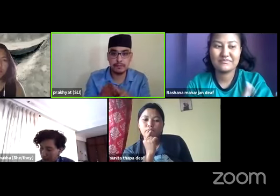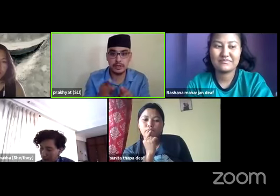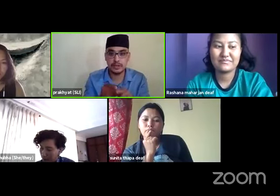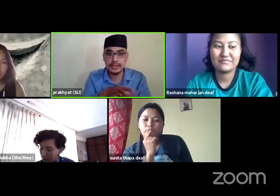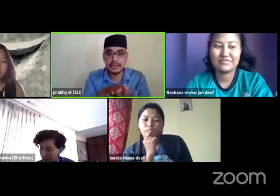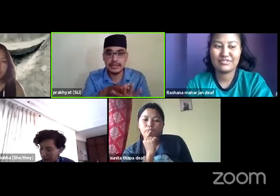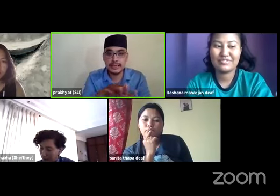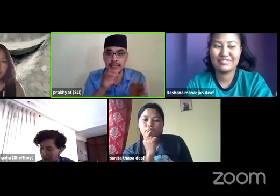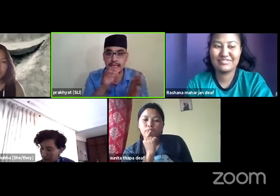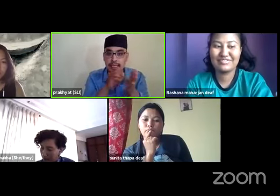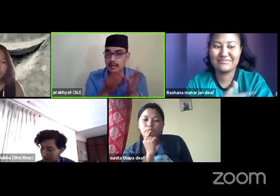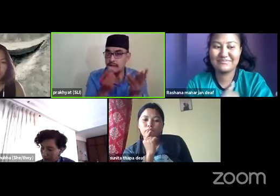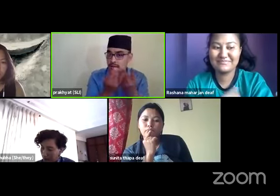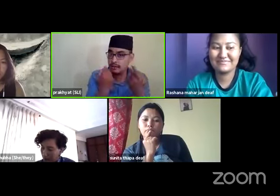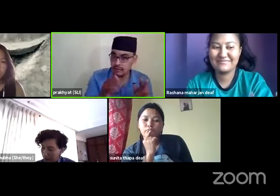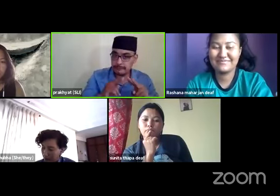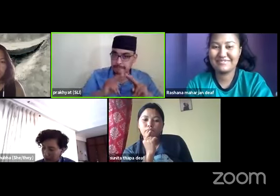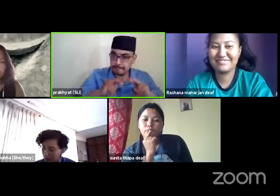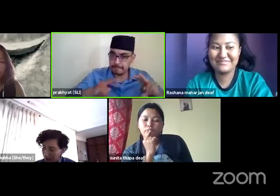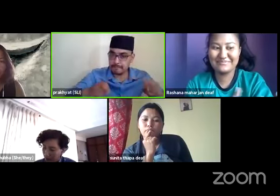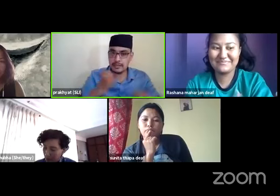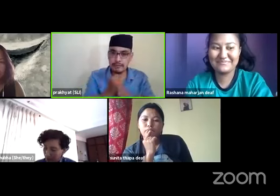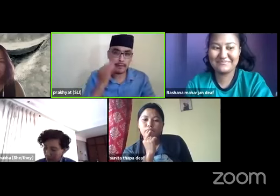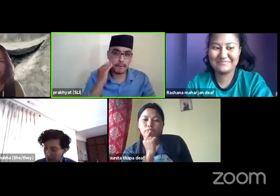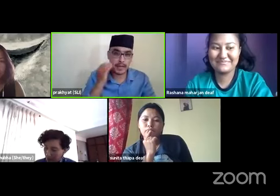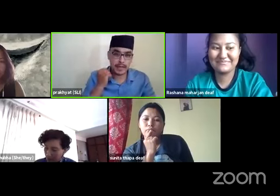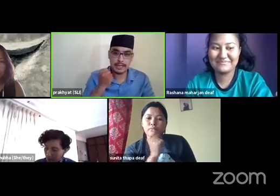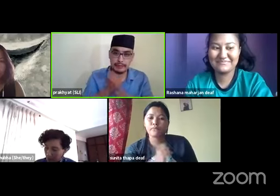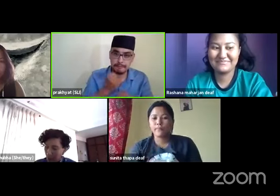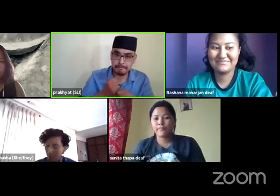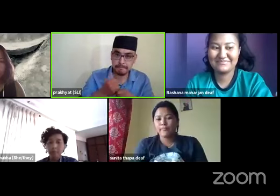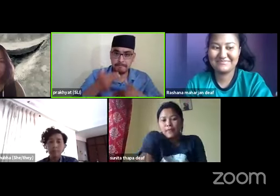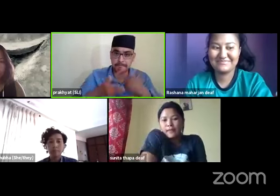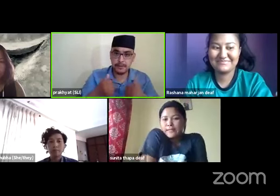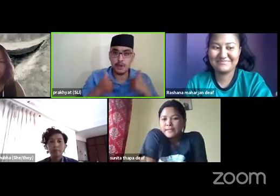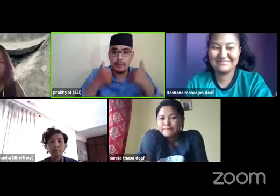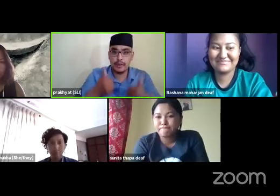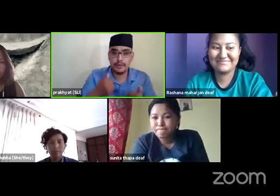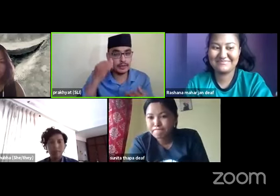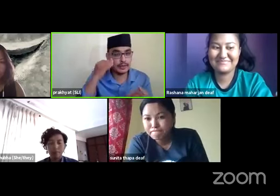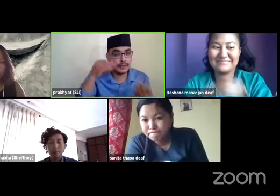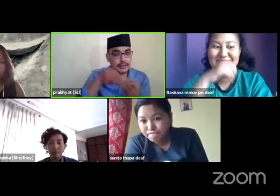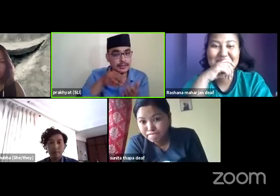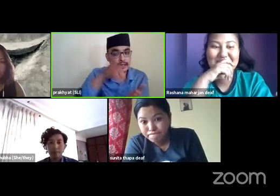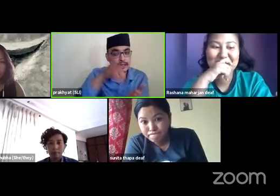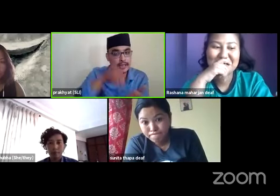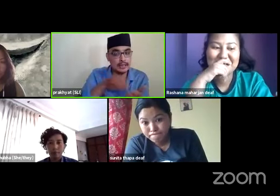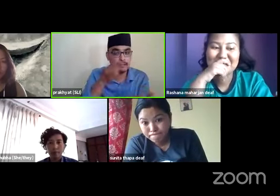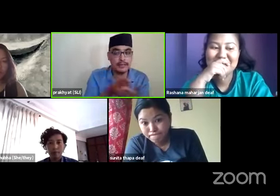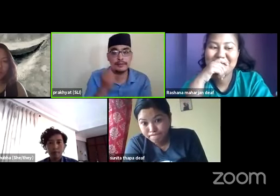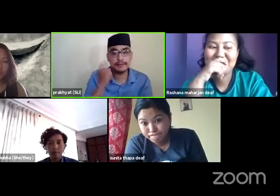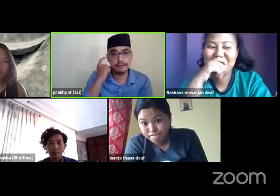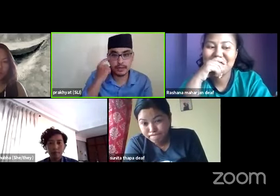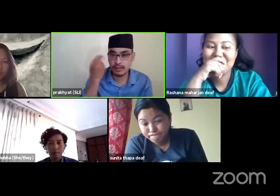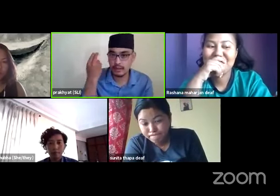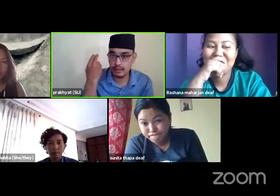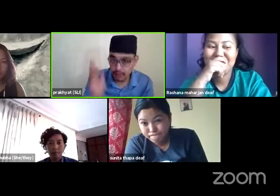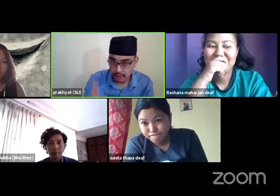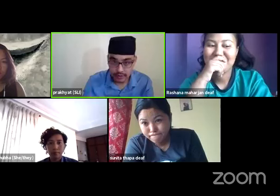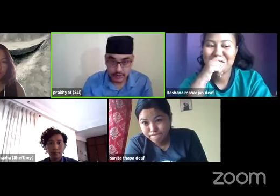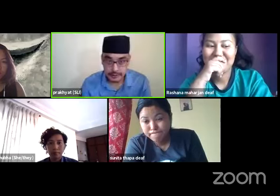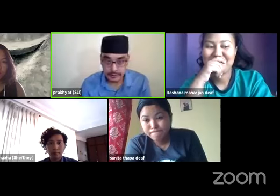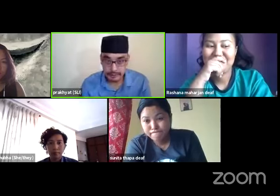यो रिसर्च चाहिँ अलिकति बढी एक्टिभिस्ट वुमेनहरूमा चाहिँ बढी फोकस थियो कि भन्ने एउटा सेन्स चाहिँ पर्सनली मैले फिल गरेँ आई डोन्ट नो होइन आई माइट